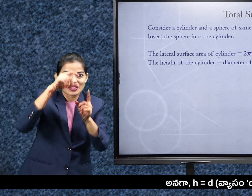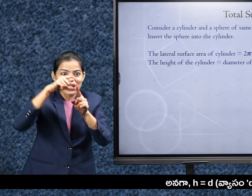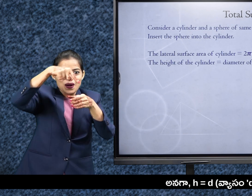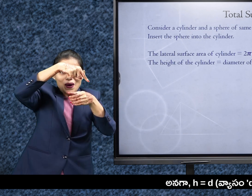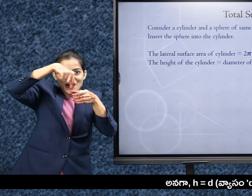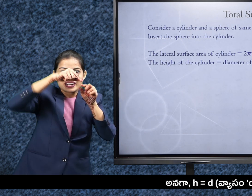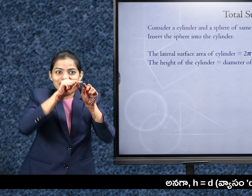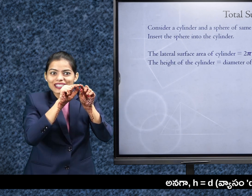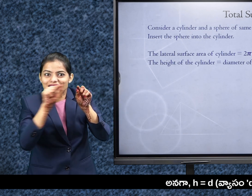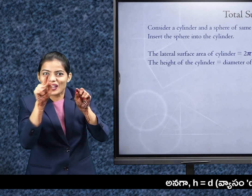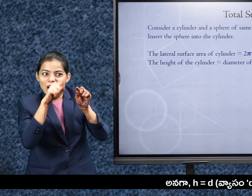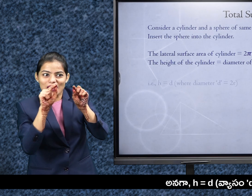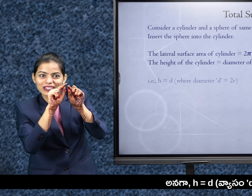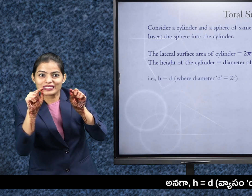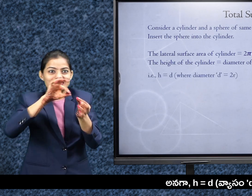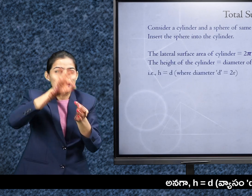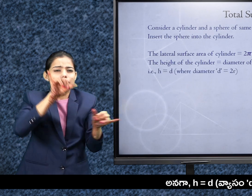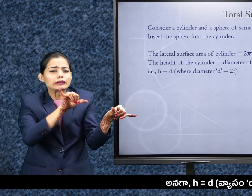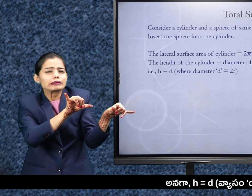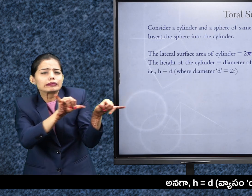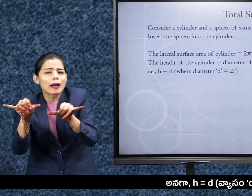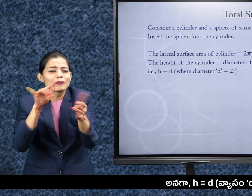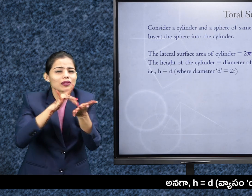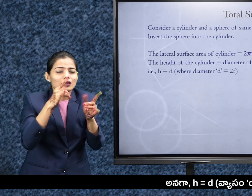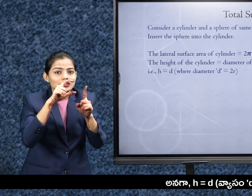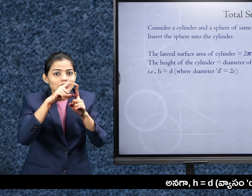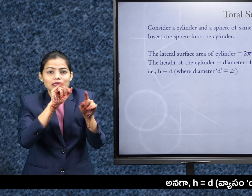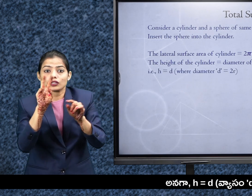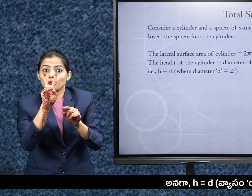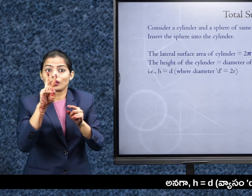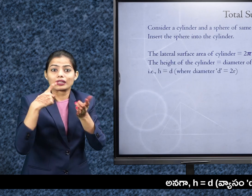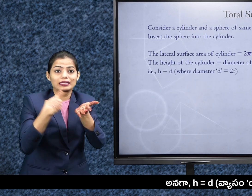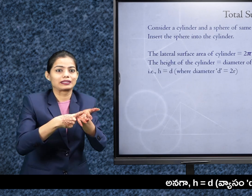అనగా h=d, వ్యాసం d=2r.